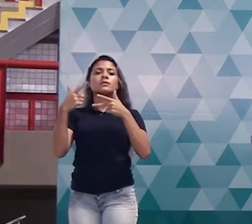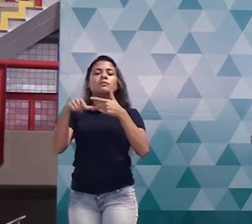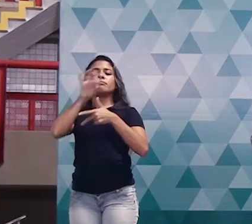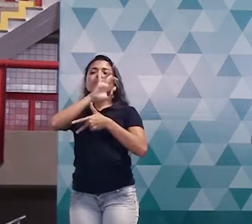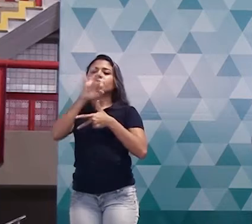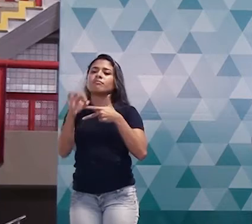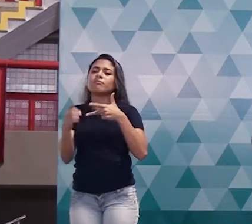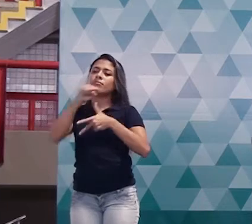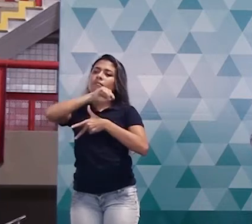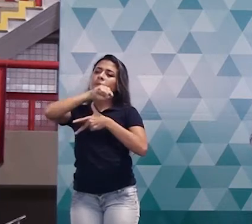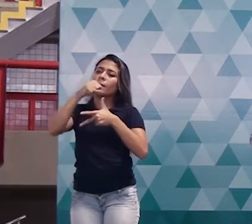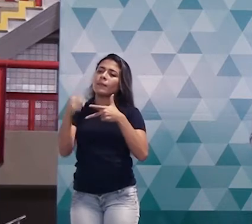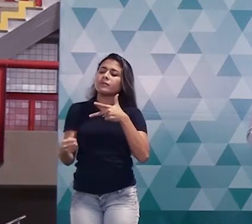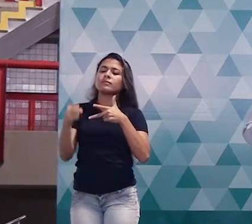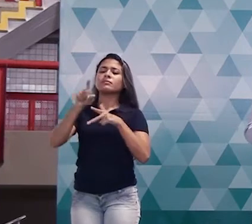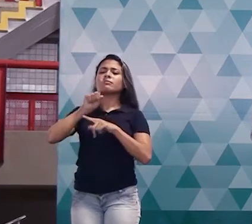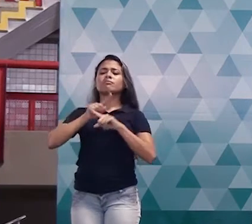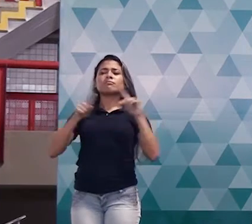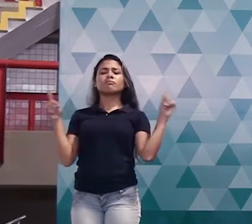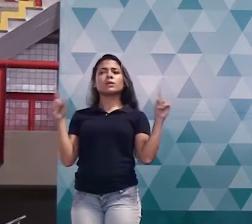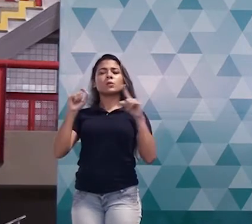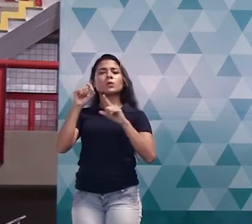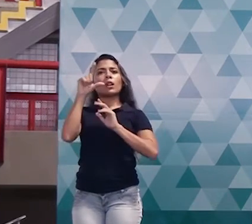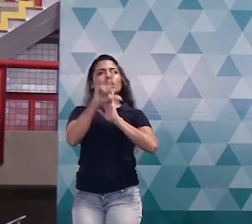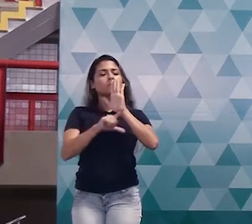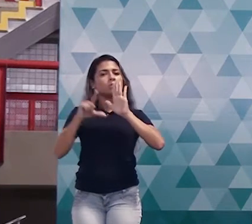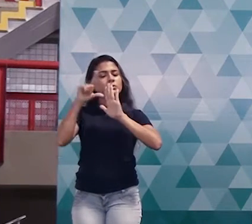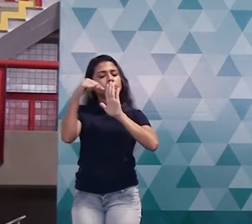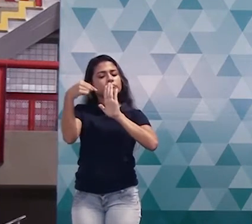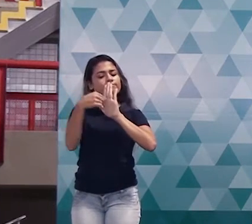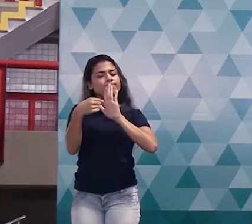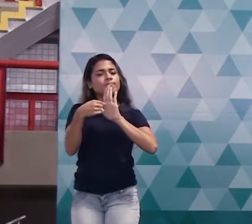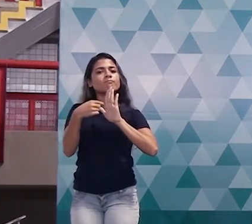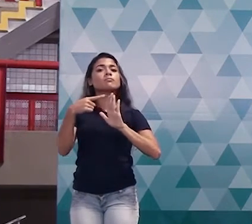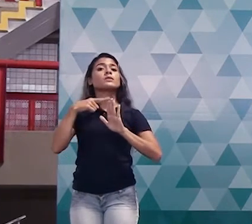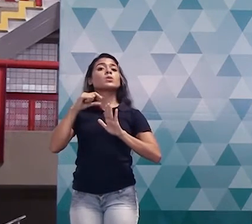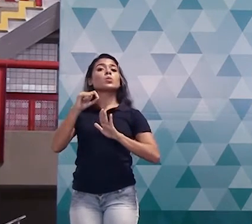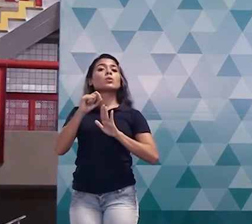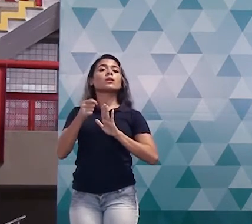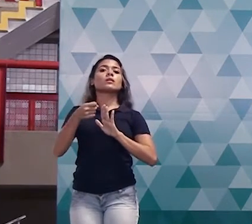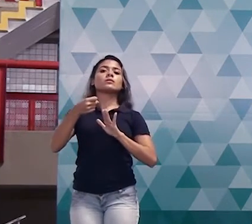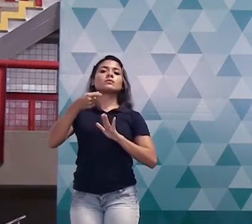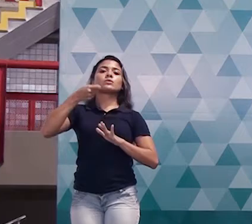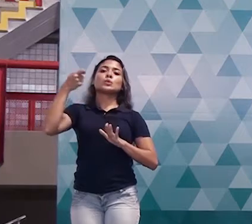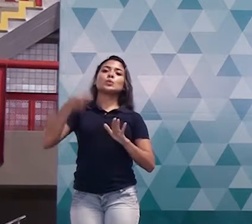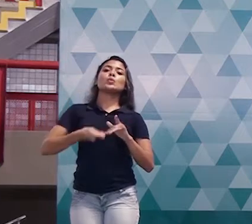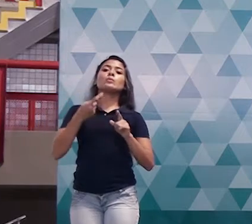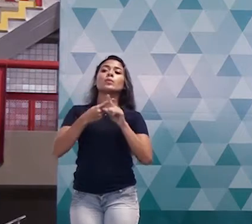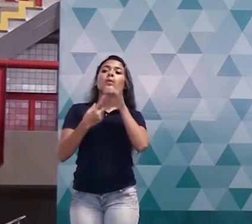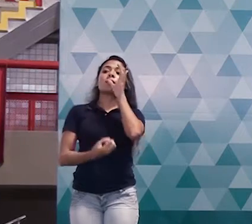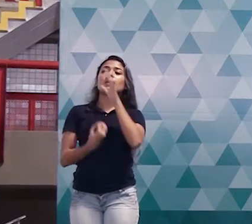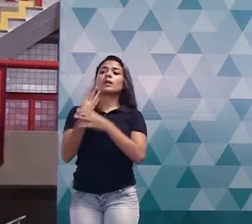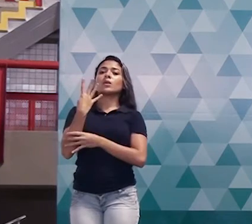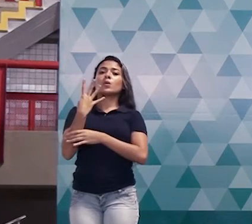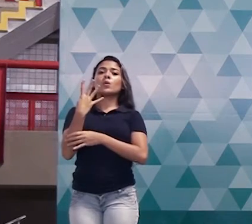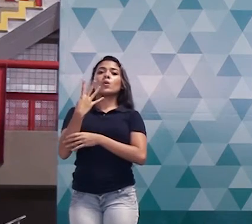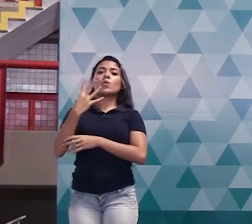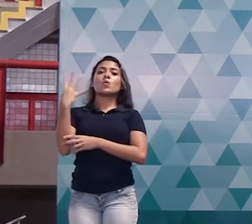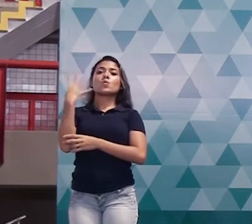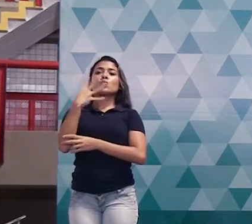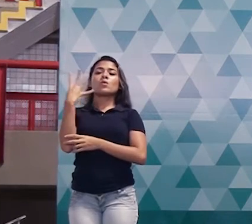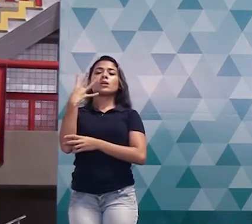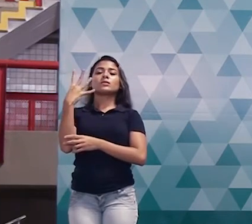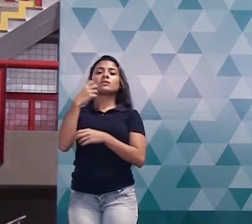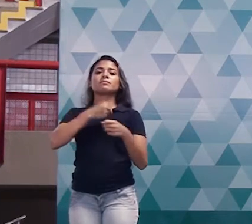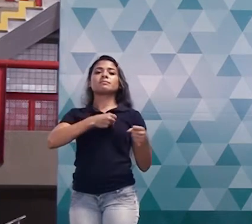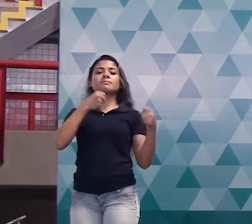nossa Constituição vai ser um traço conservador autoritário, porque criou o quarto poder e criou o